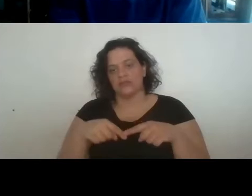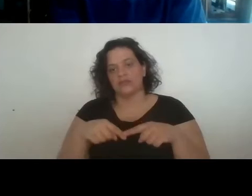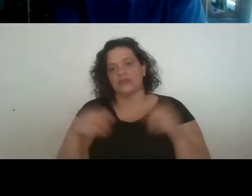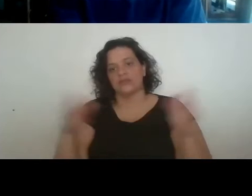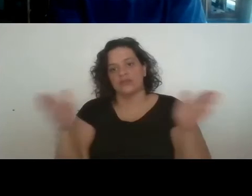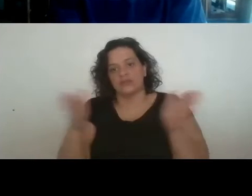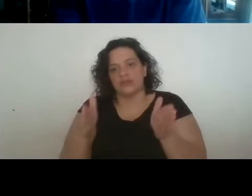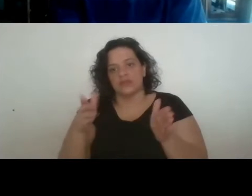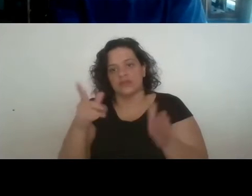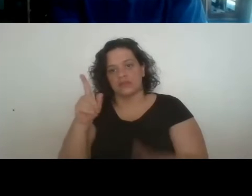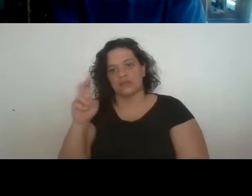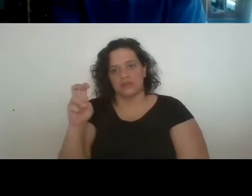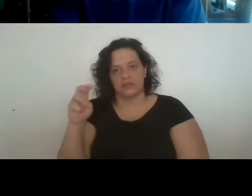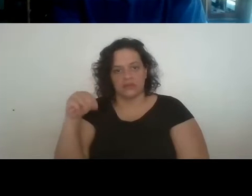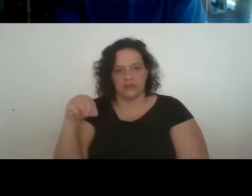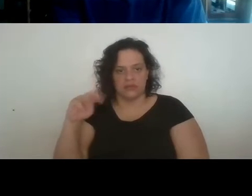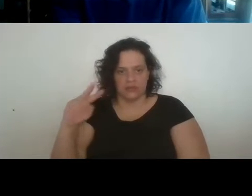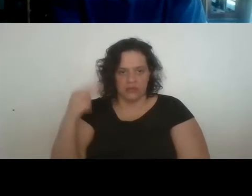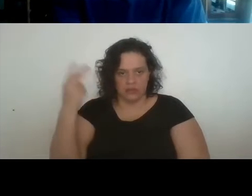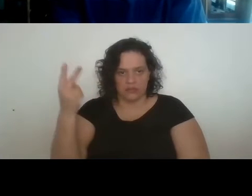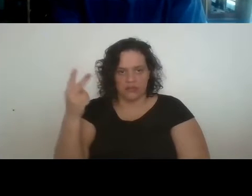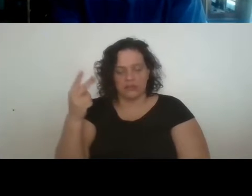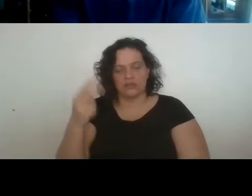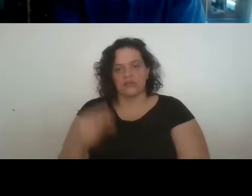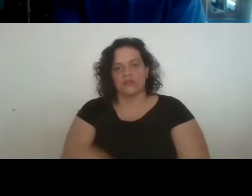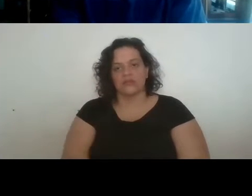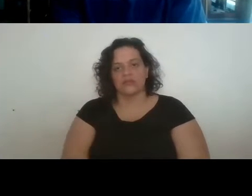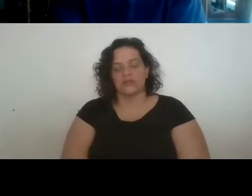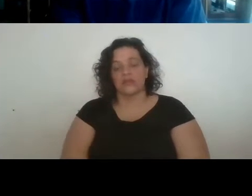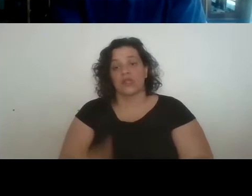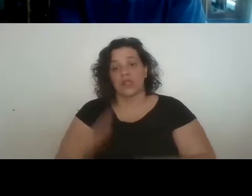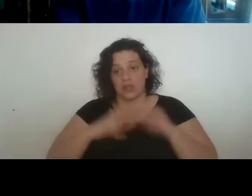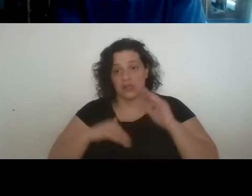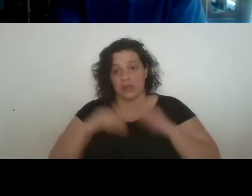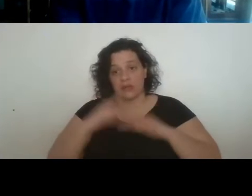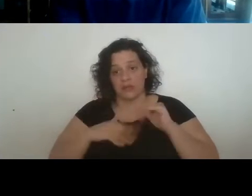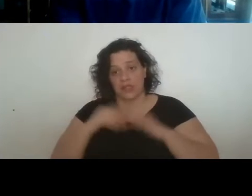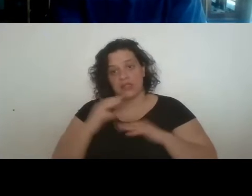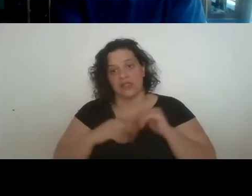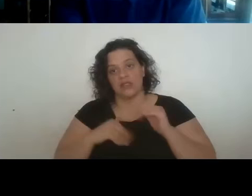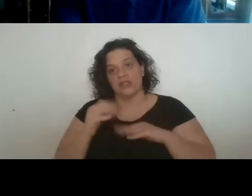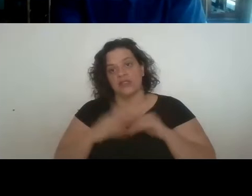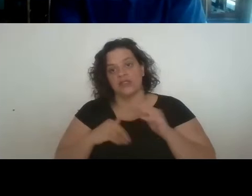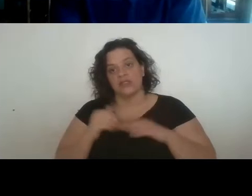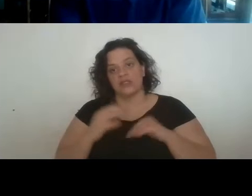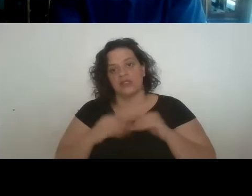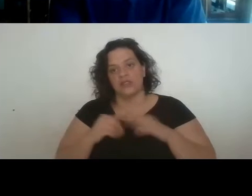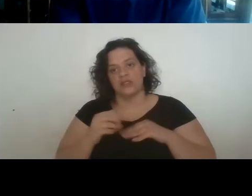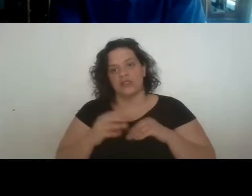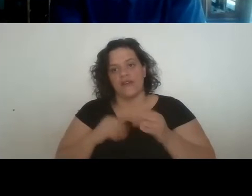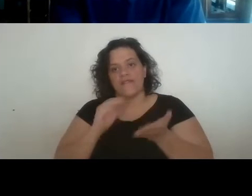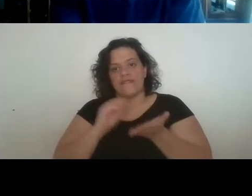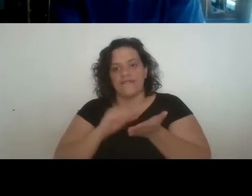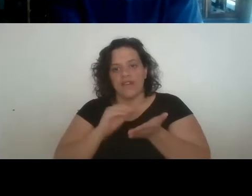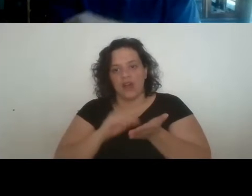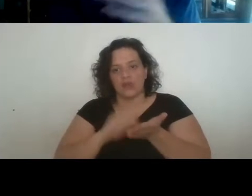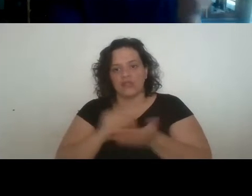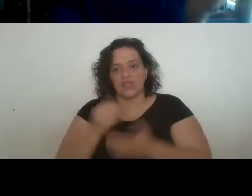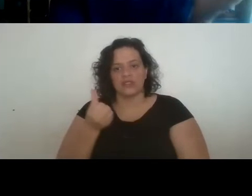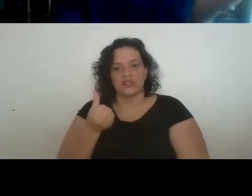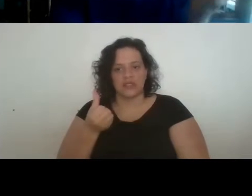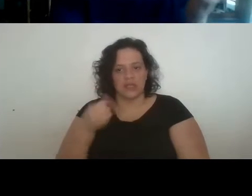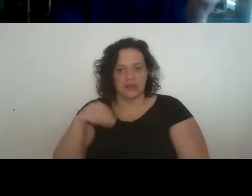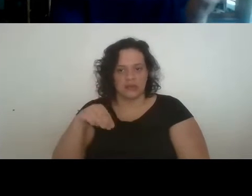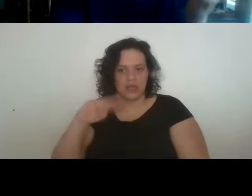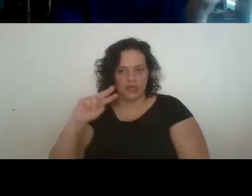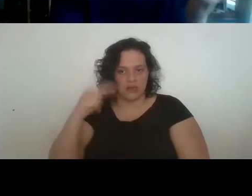quadrados. Tá? Então, na prática, a gente teria falta uma área de 6 metros quadrados, que